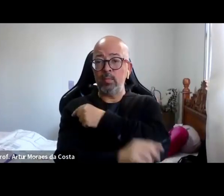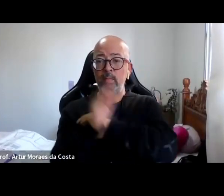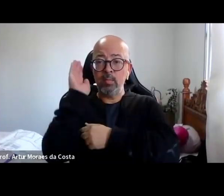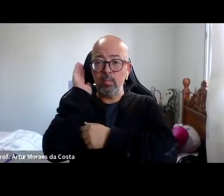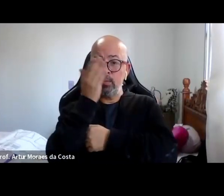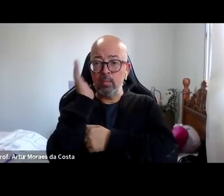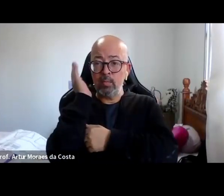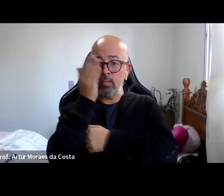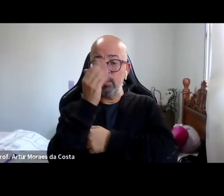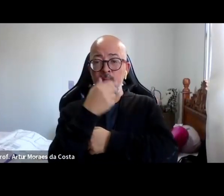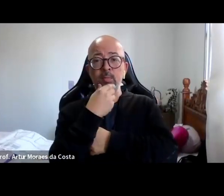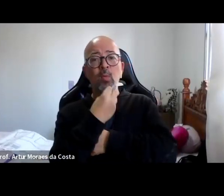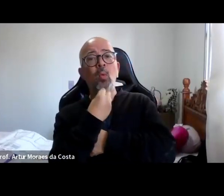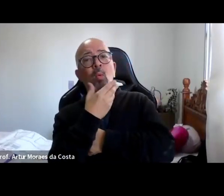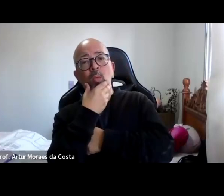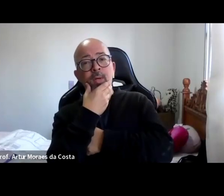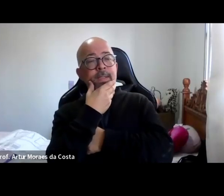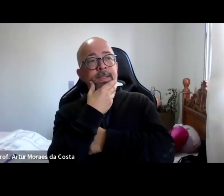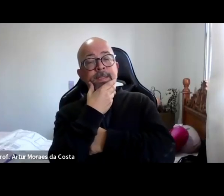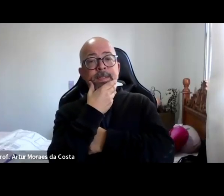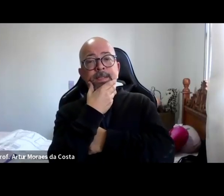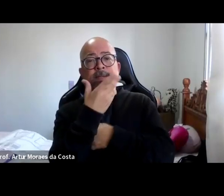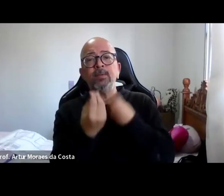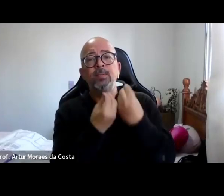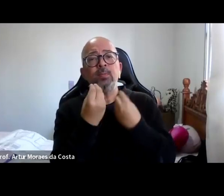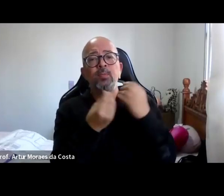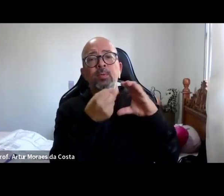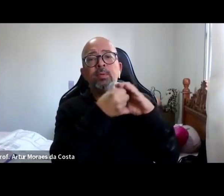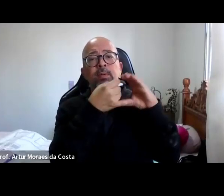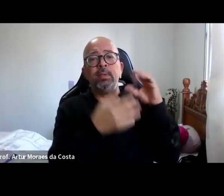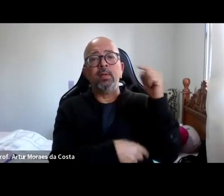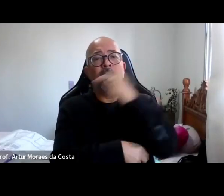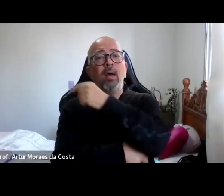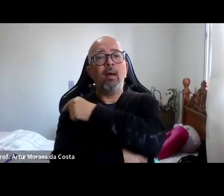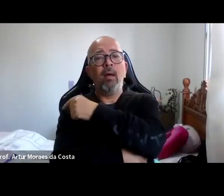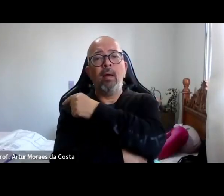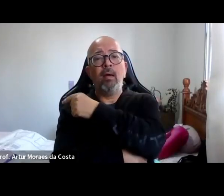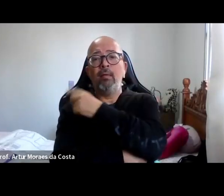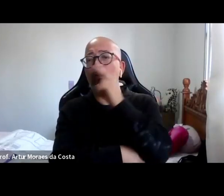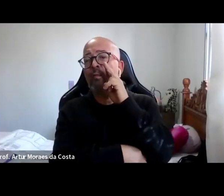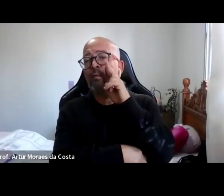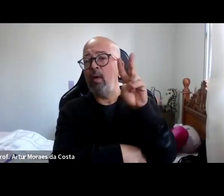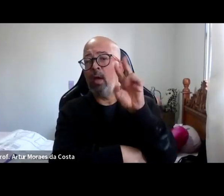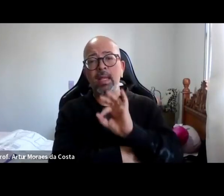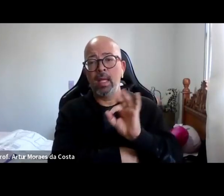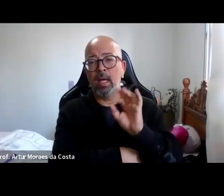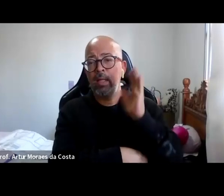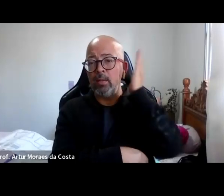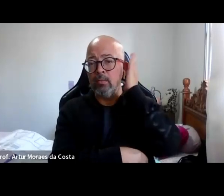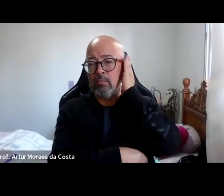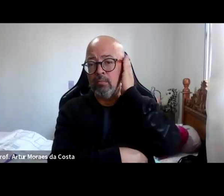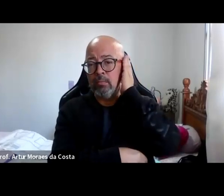me puede oír quiero que se imaginen esa escena